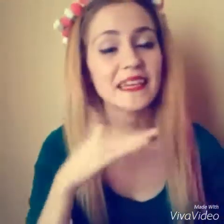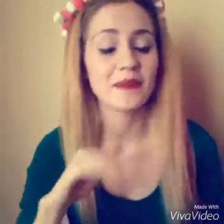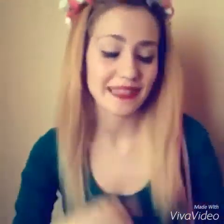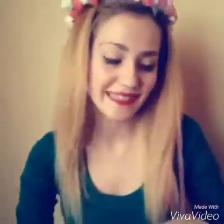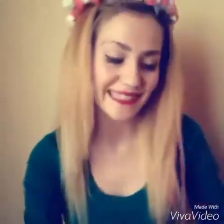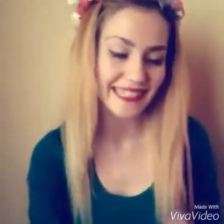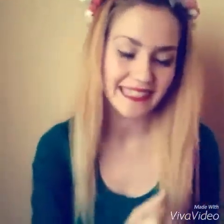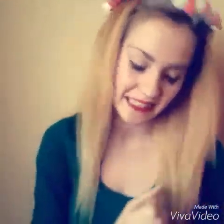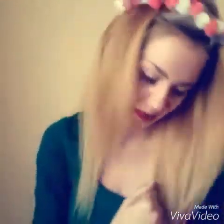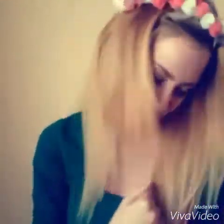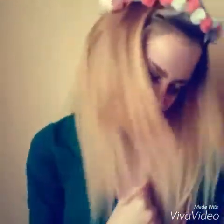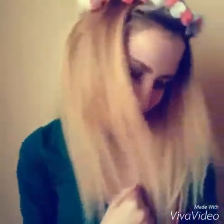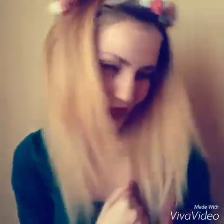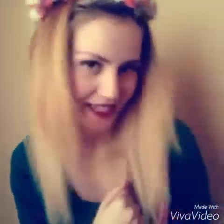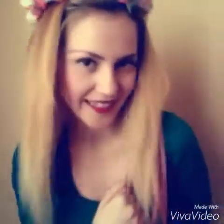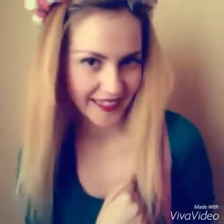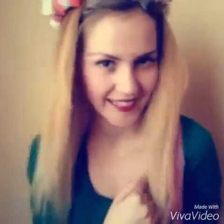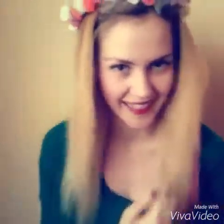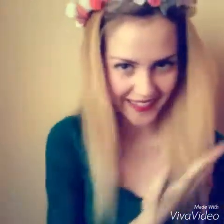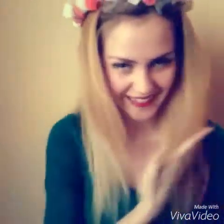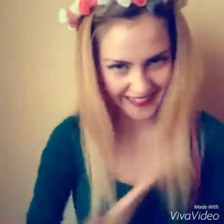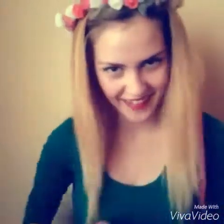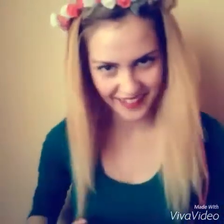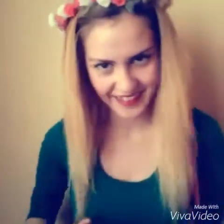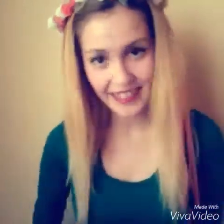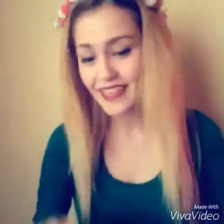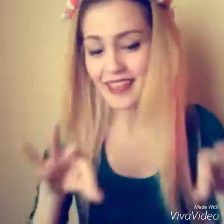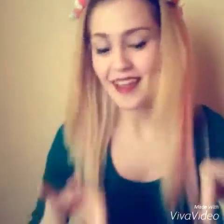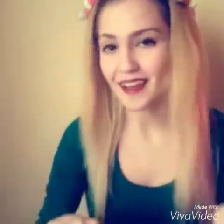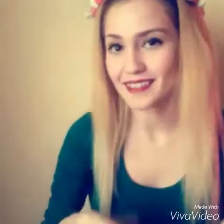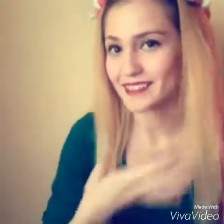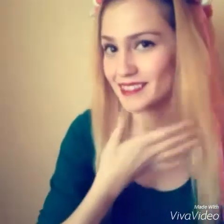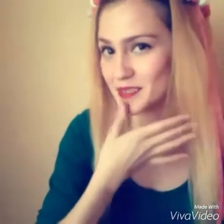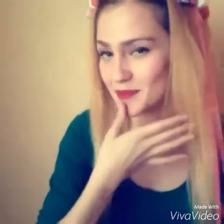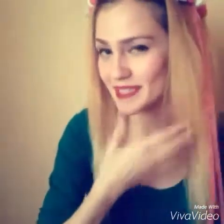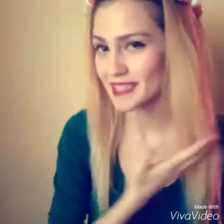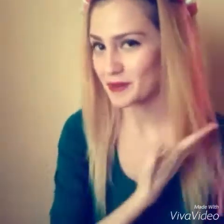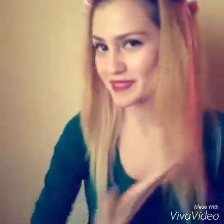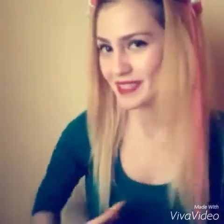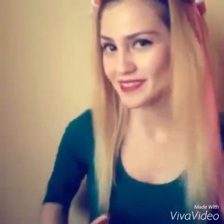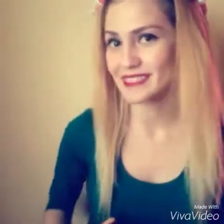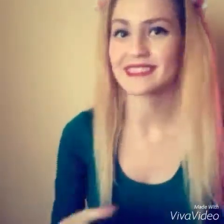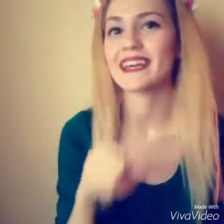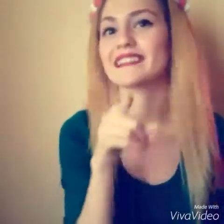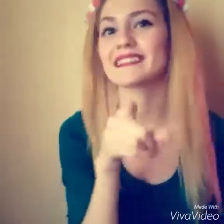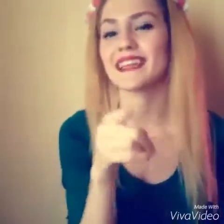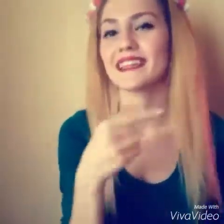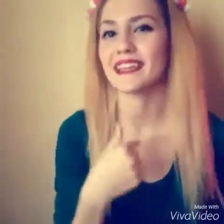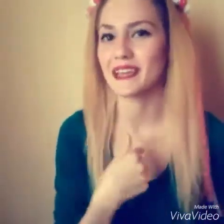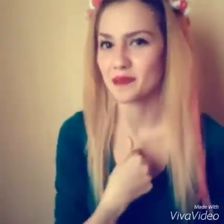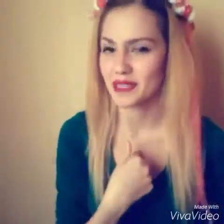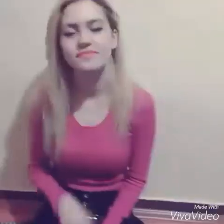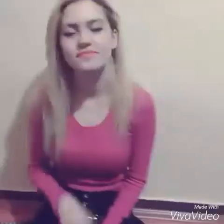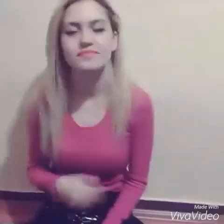demə gizlənirmiş ürəyimdə sevgili, artıq bilirəm sevirsən sən də məni.